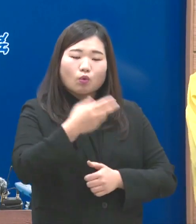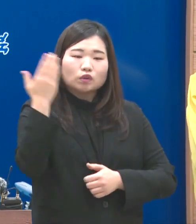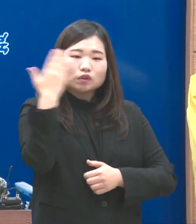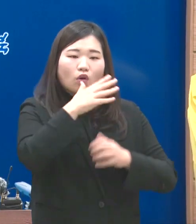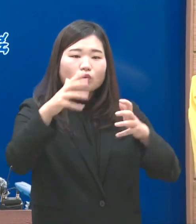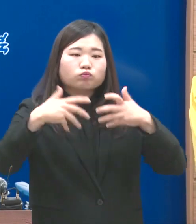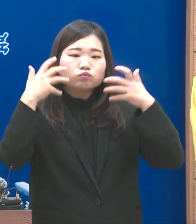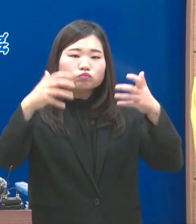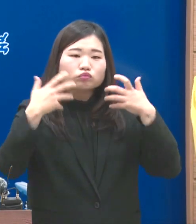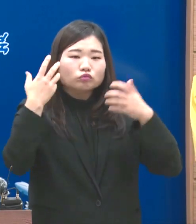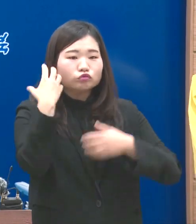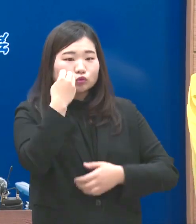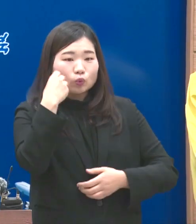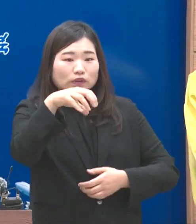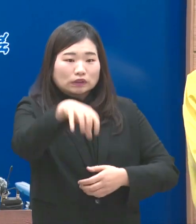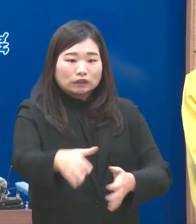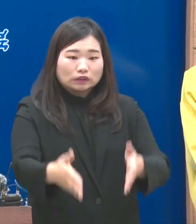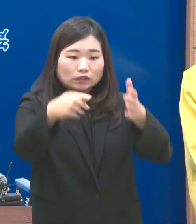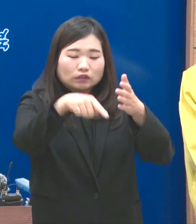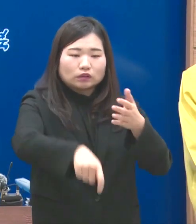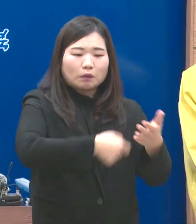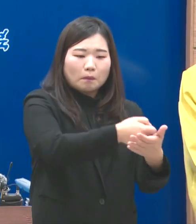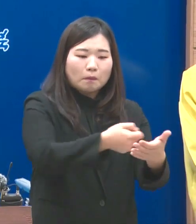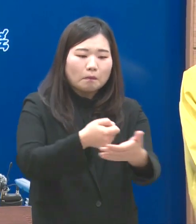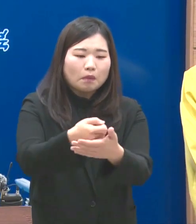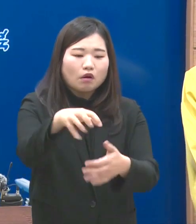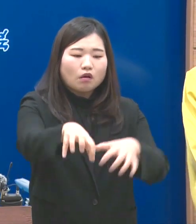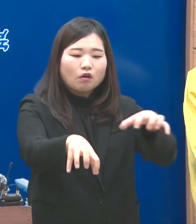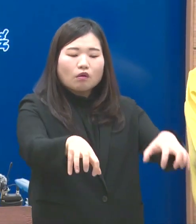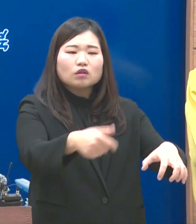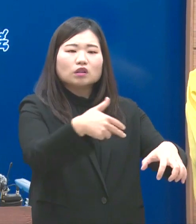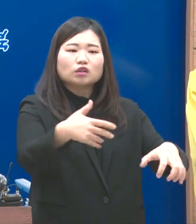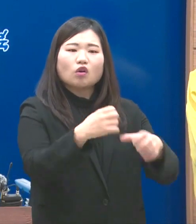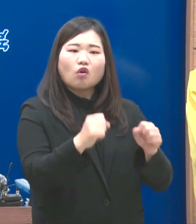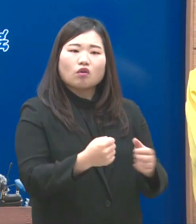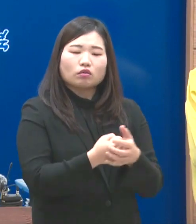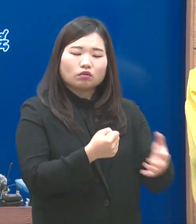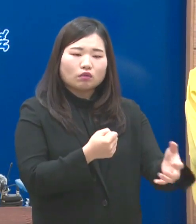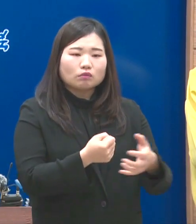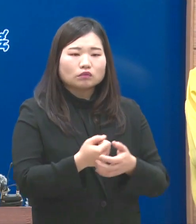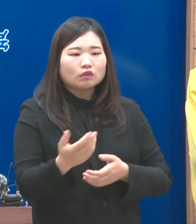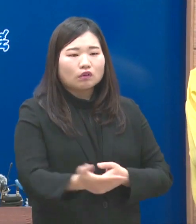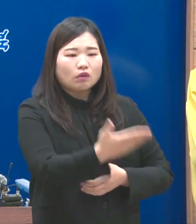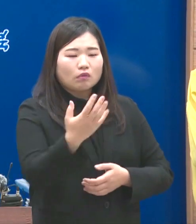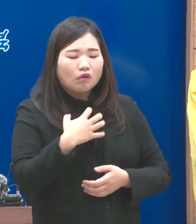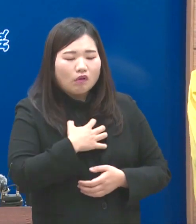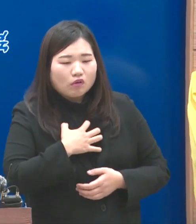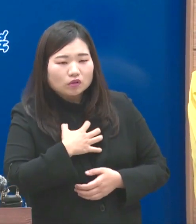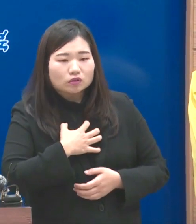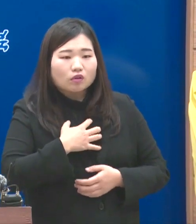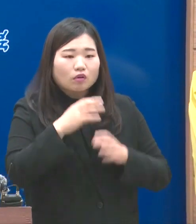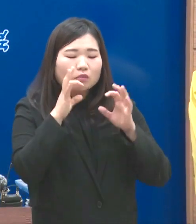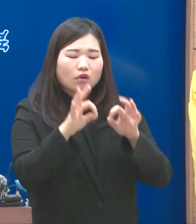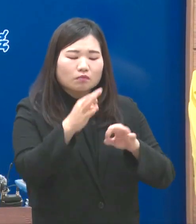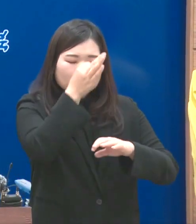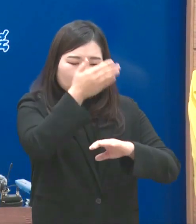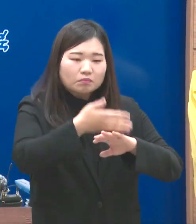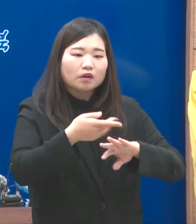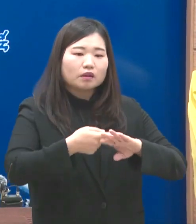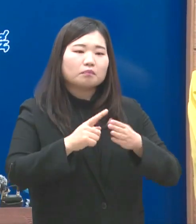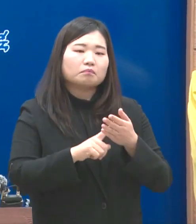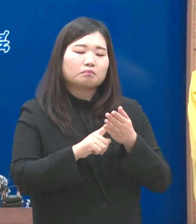제천 시민 여러분께 걱정을 끼쳐드리게 되어 송구하다는 말씀을 드립니다.